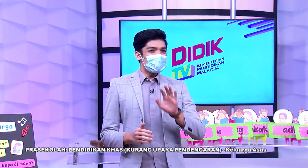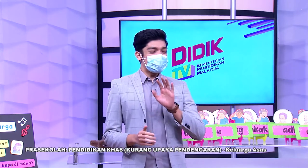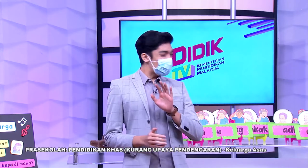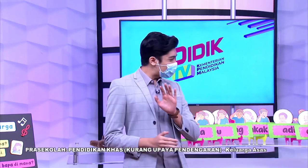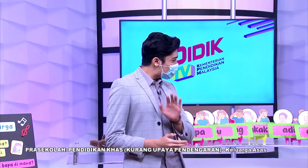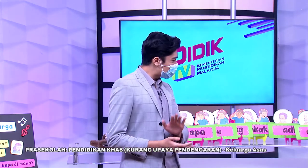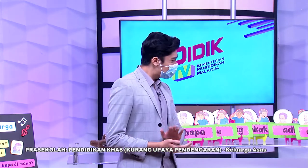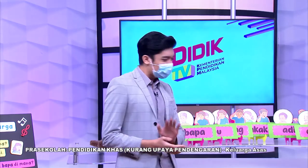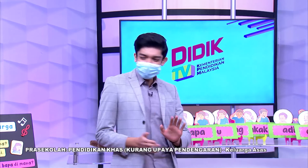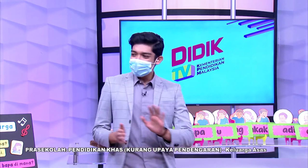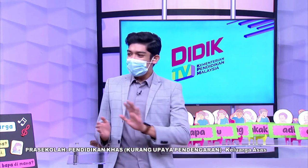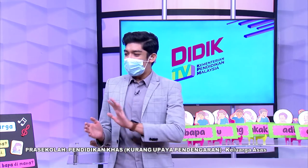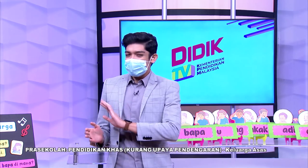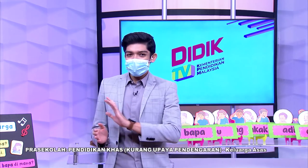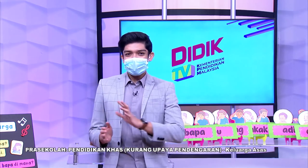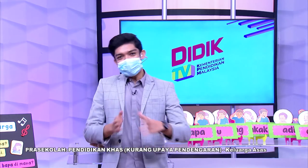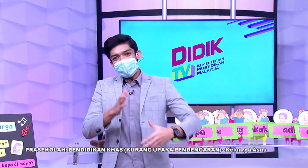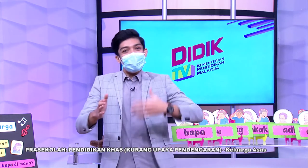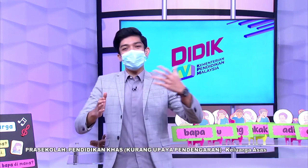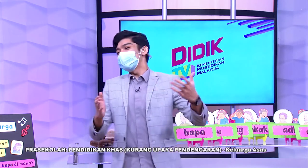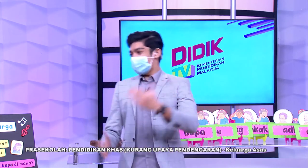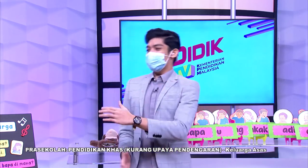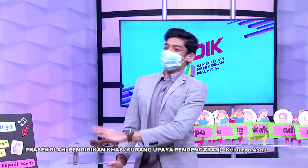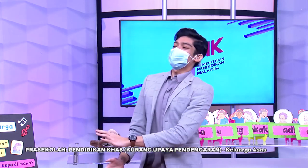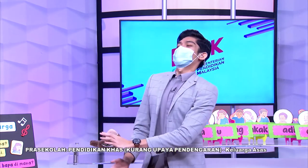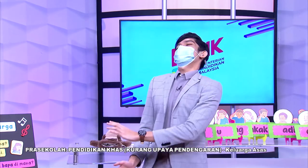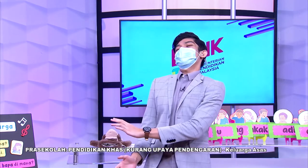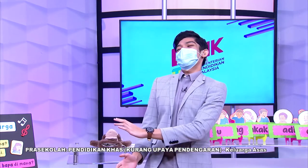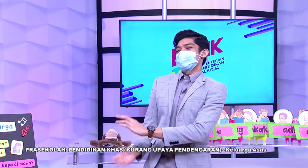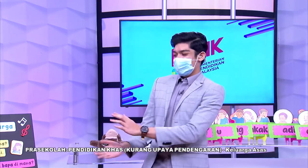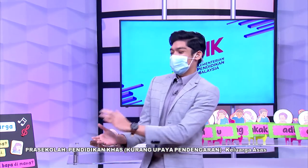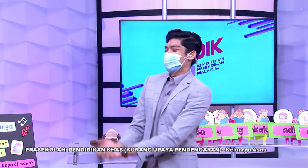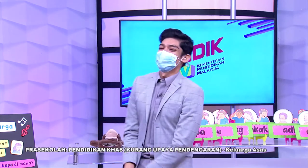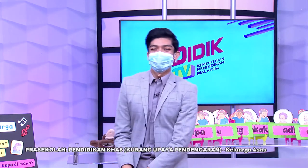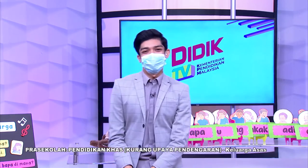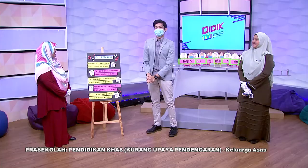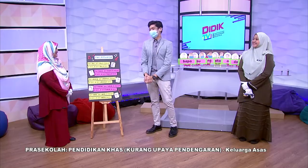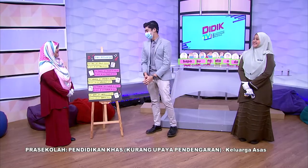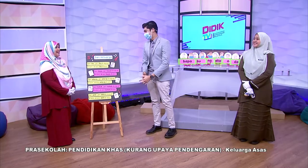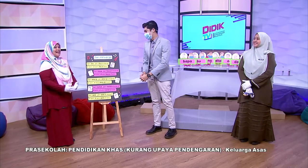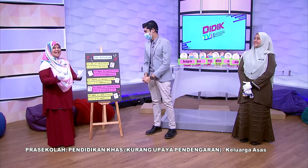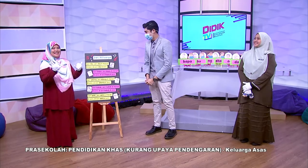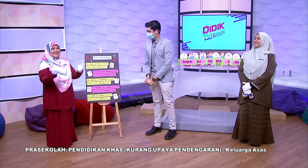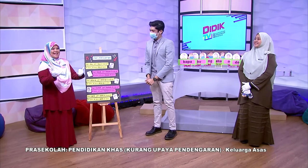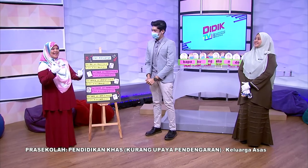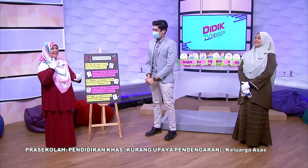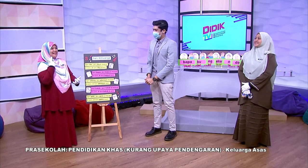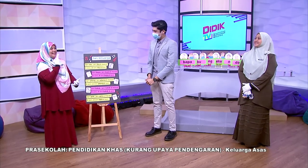ke semua isi gue Jadi apakah keajaibanya akan melakukan isinya hahaha oke Sekarang kita